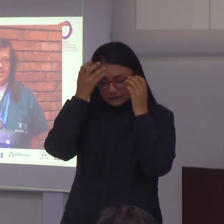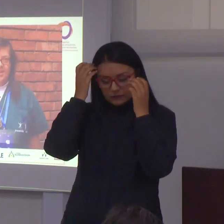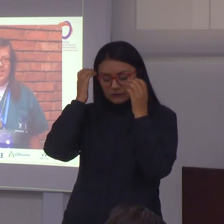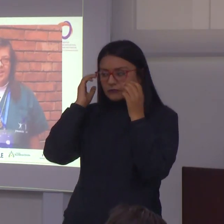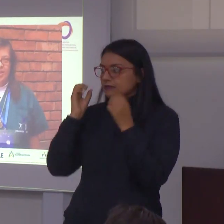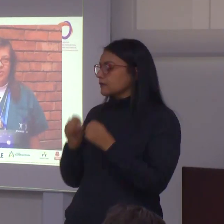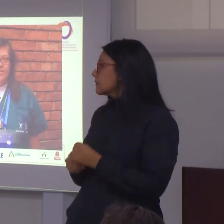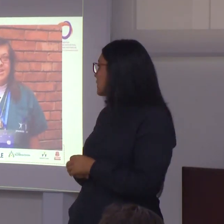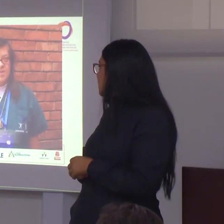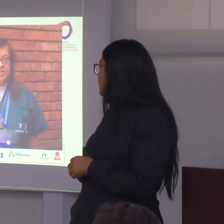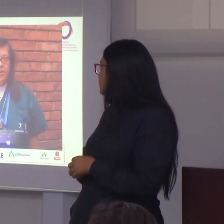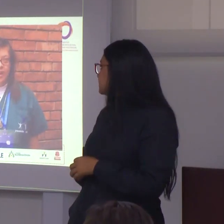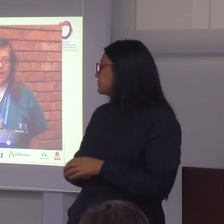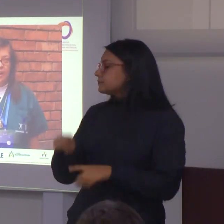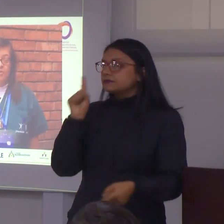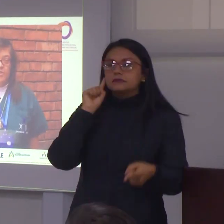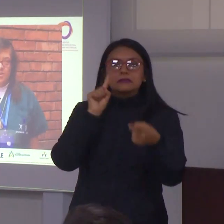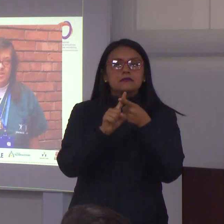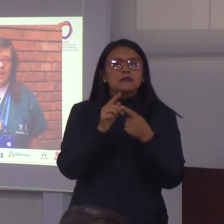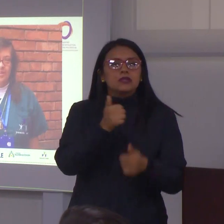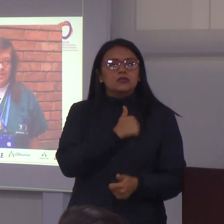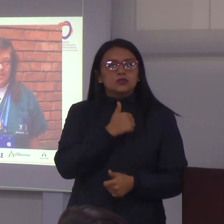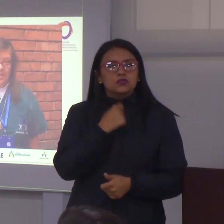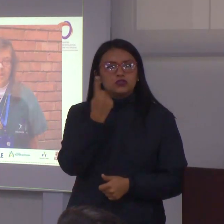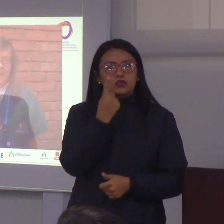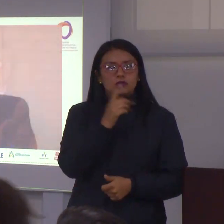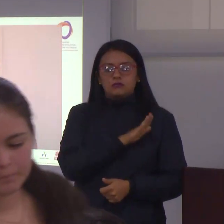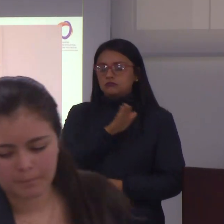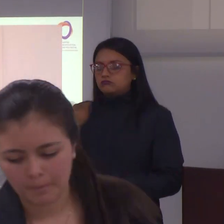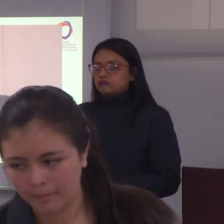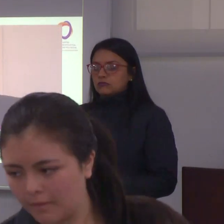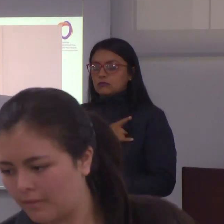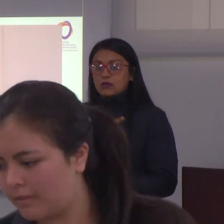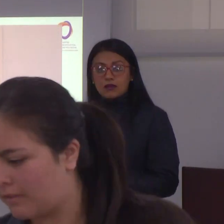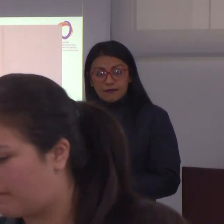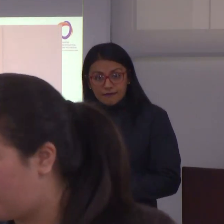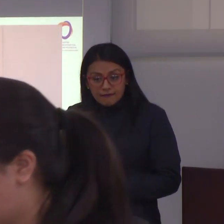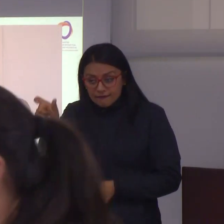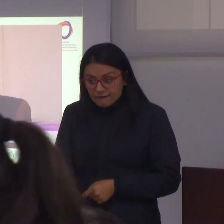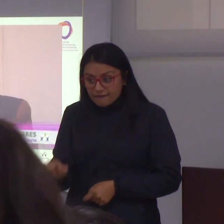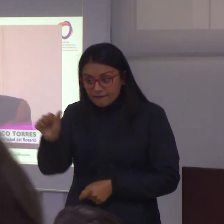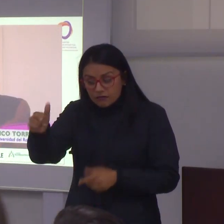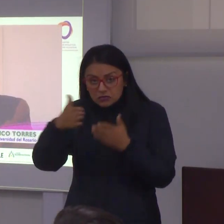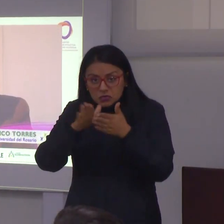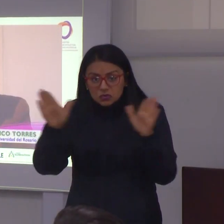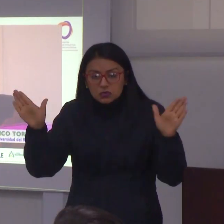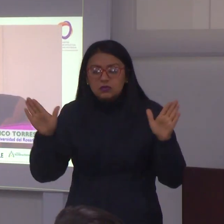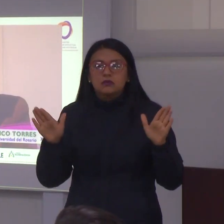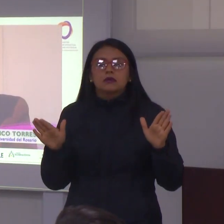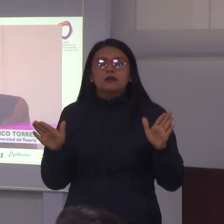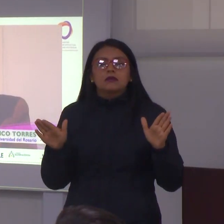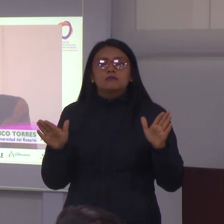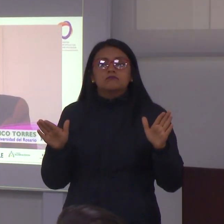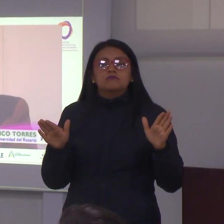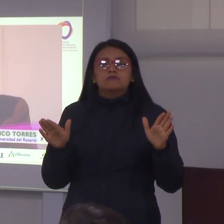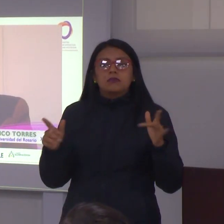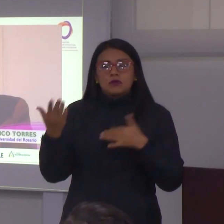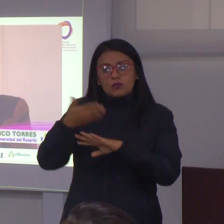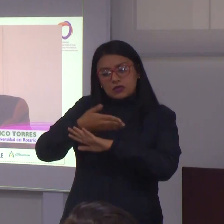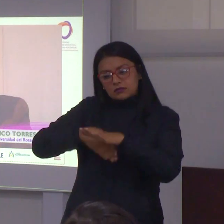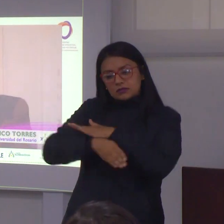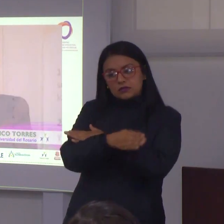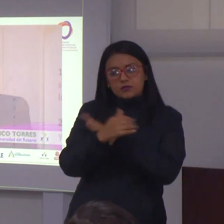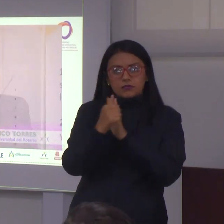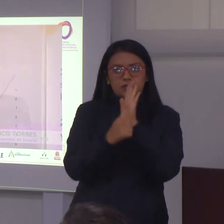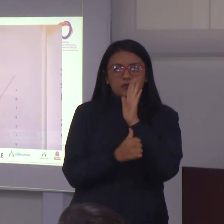tres meses, de Venezuela a la Universidad. Allá se le abrió una gran puerta al entrar al